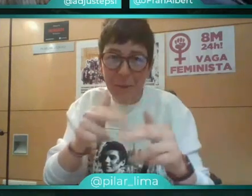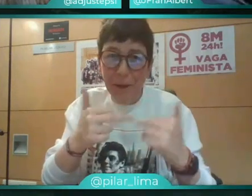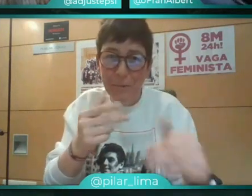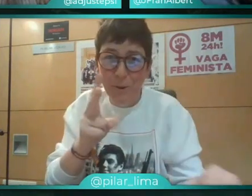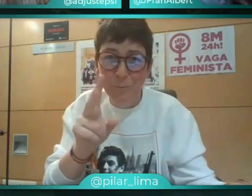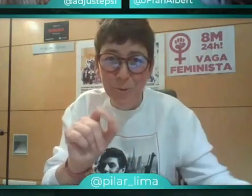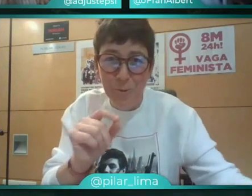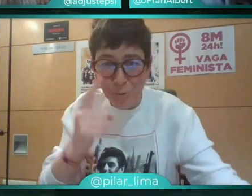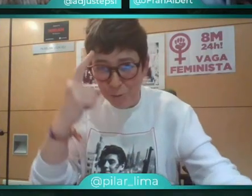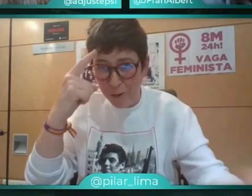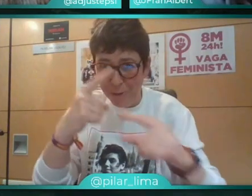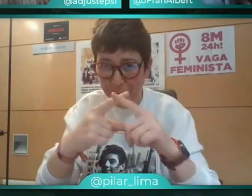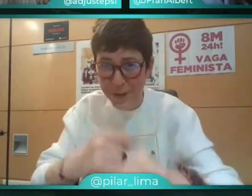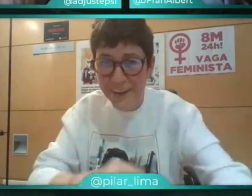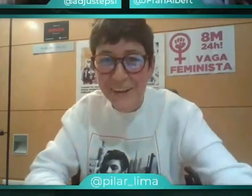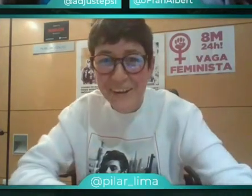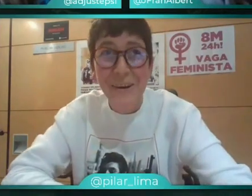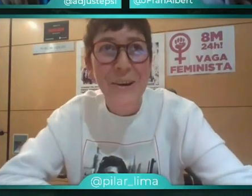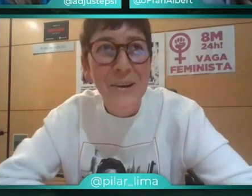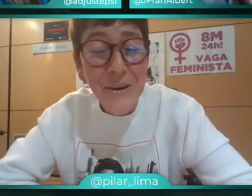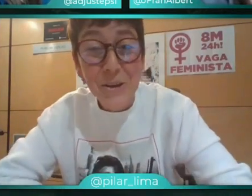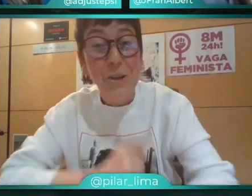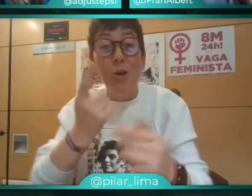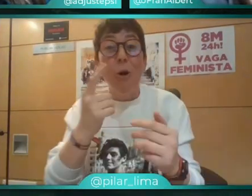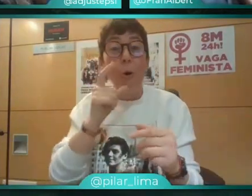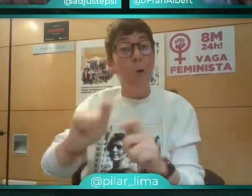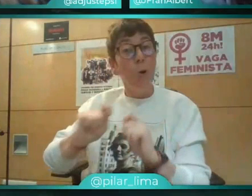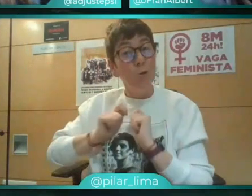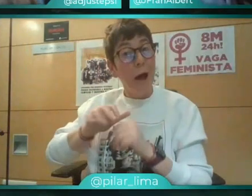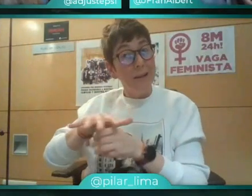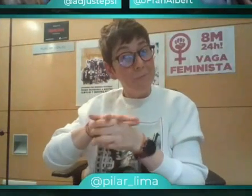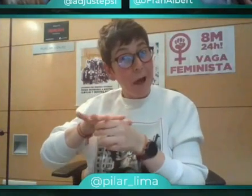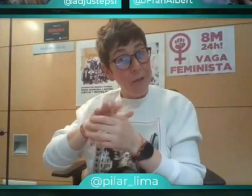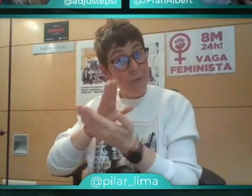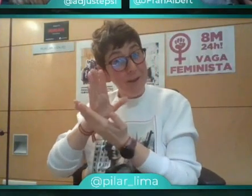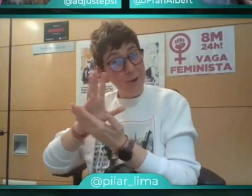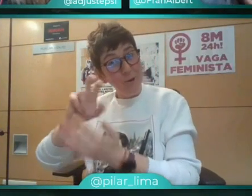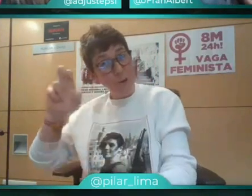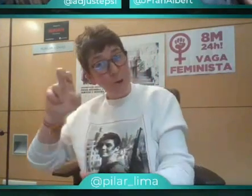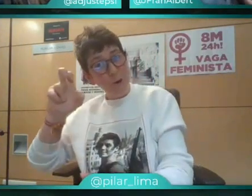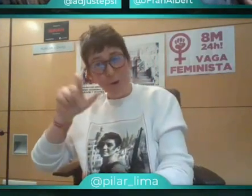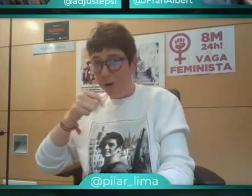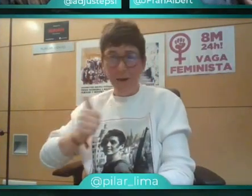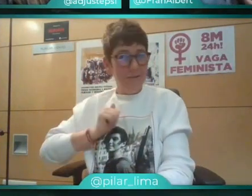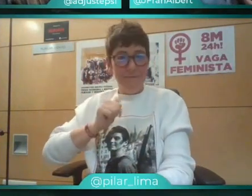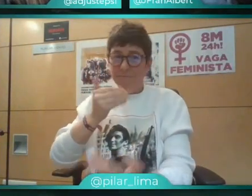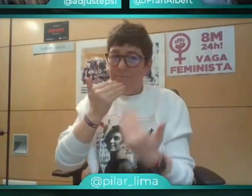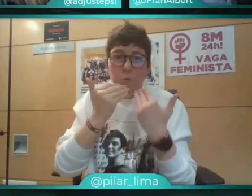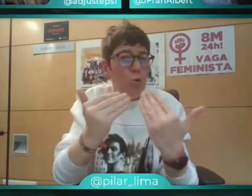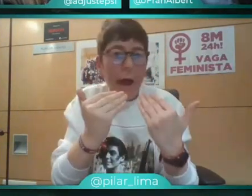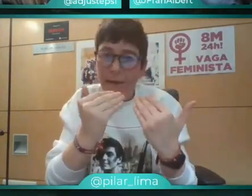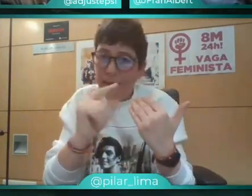no no no no sí sí dejarme dejarme quiero esos dos minutos todo tuyo todo tuyo como no nos dan otros espacios